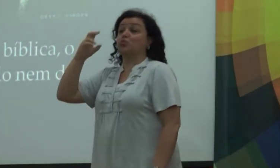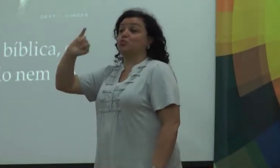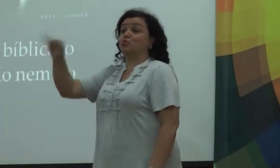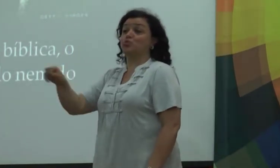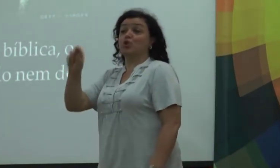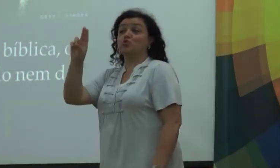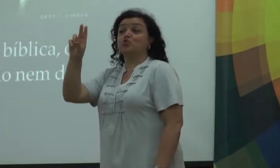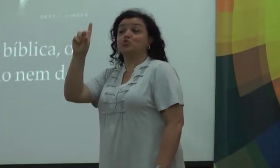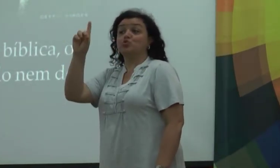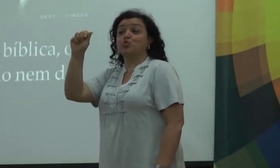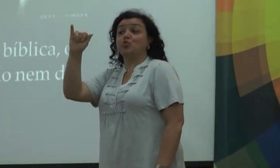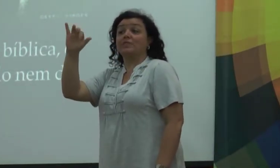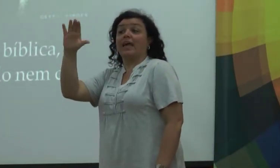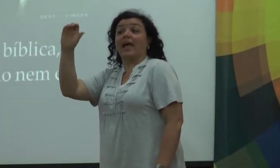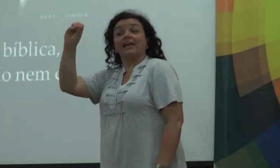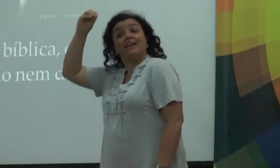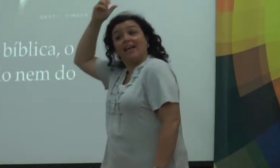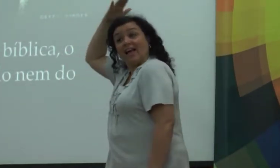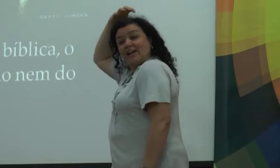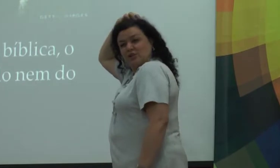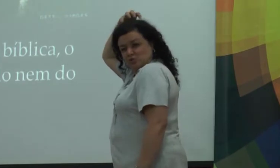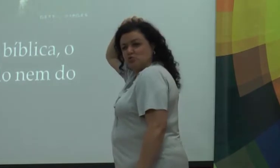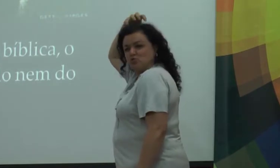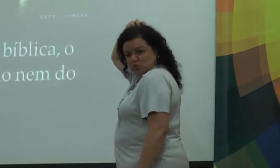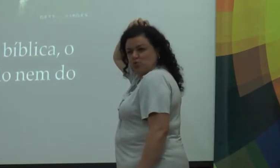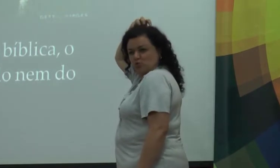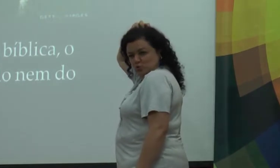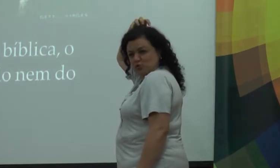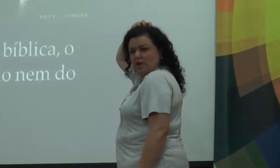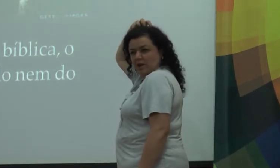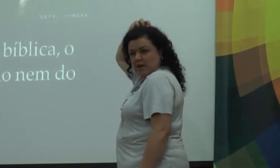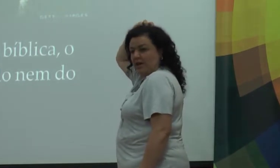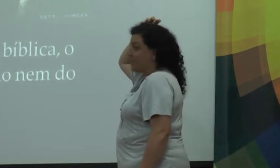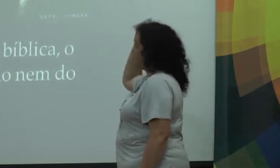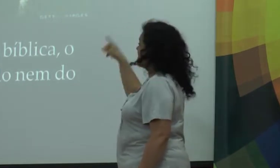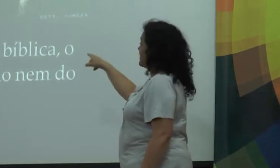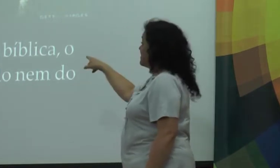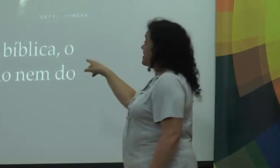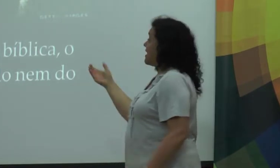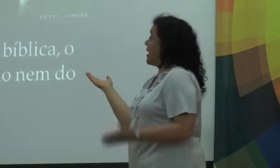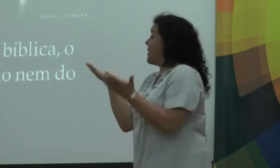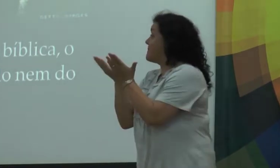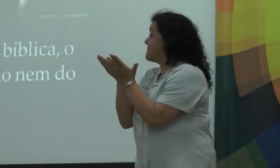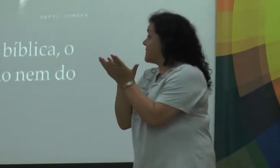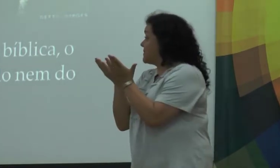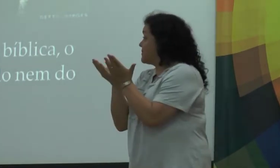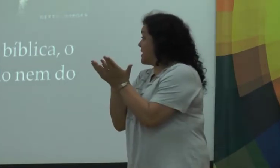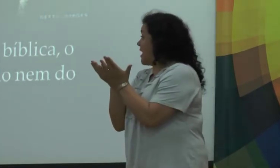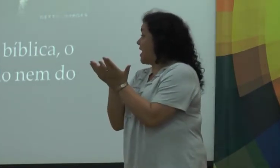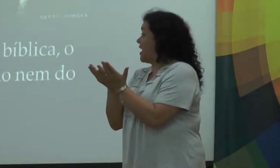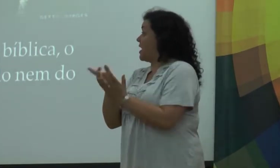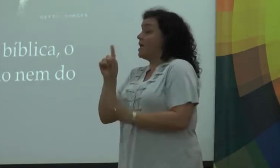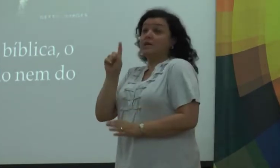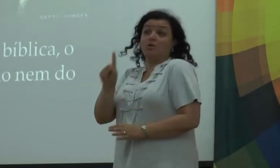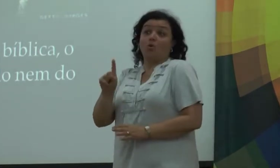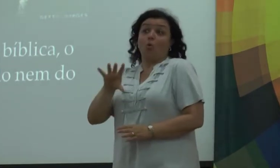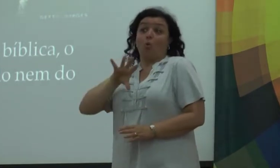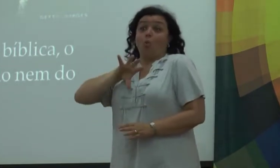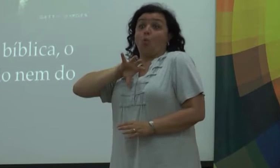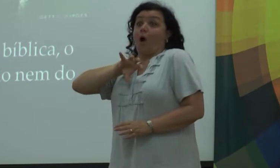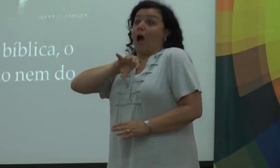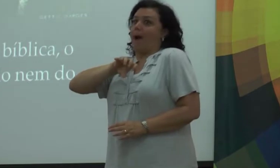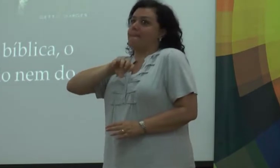Na cultura judia, né, cristã, judeu-cristã,